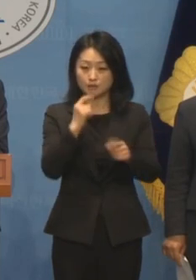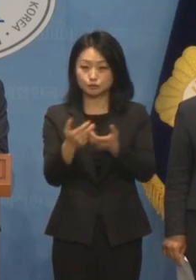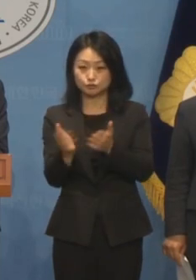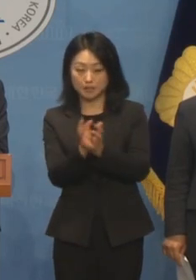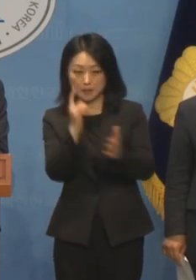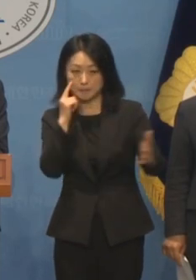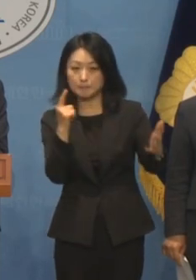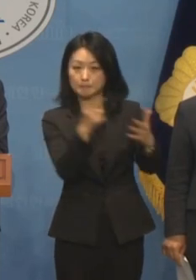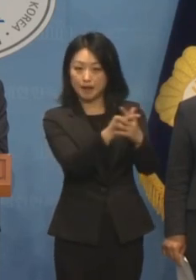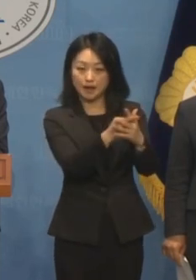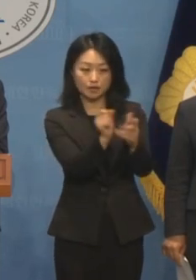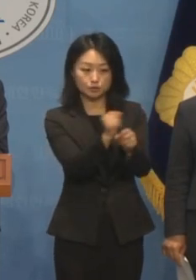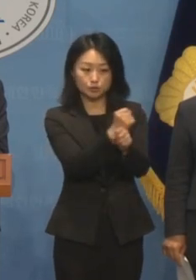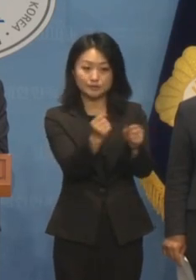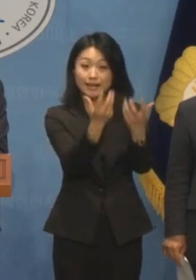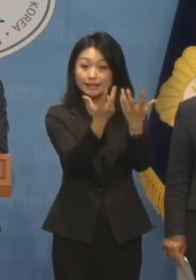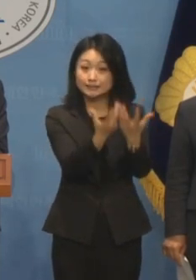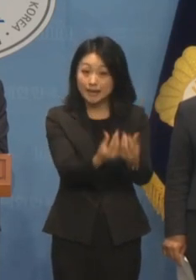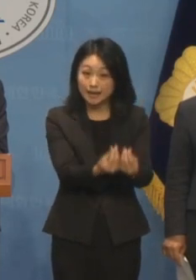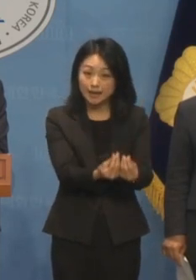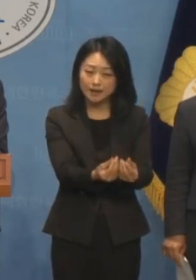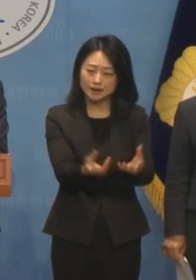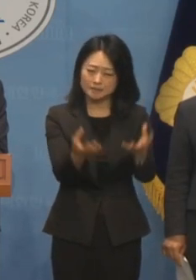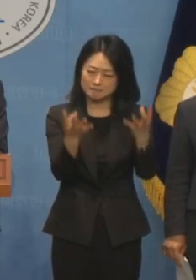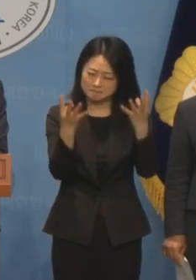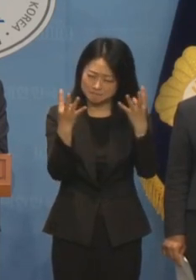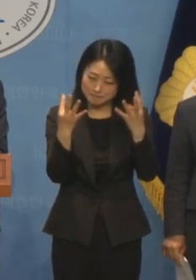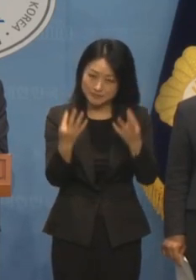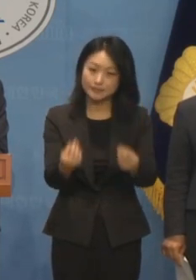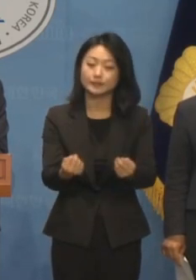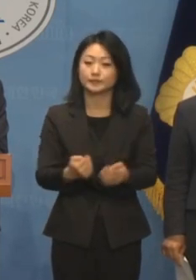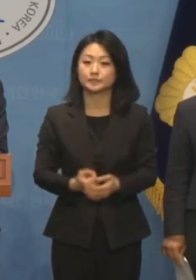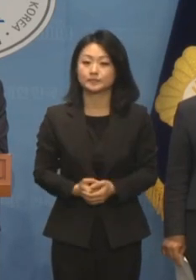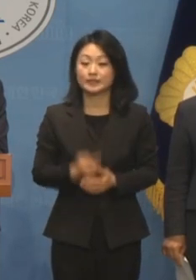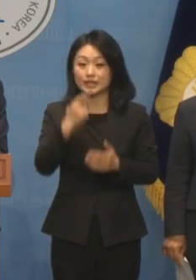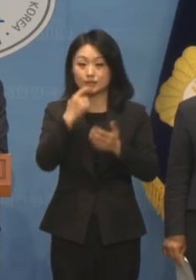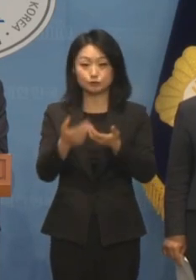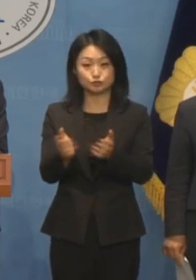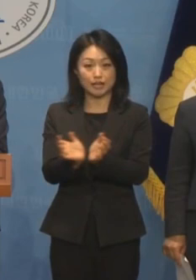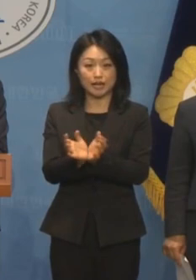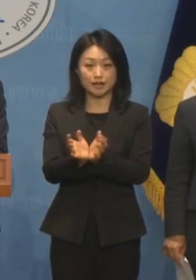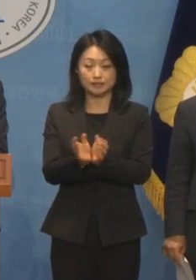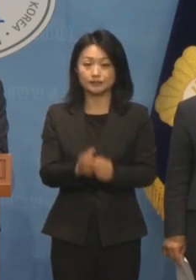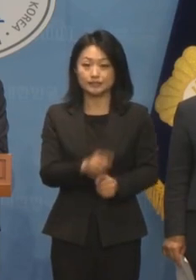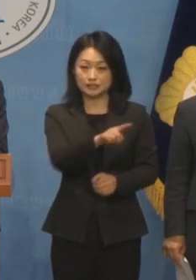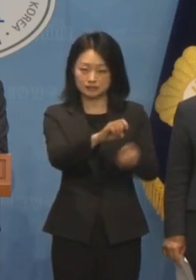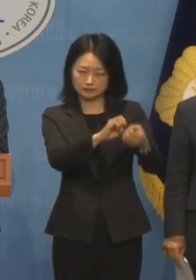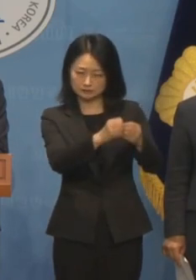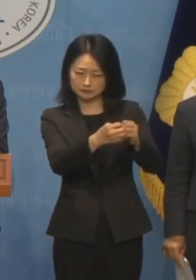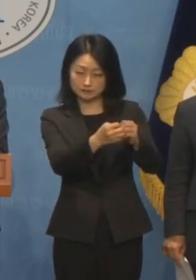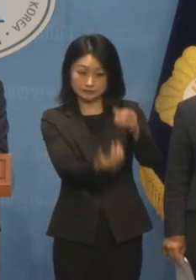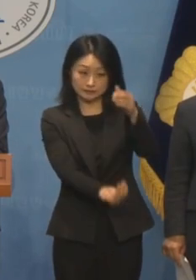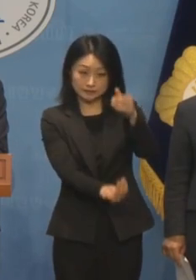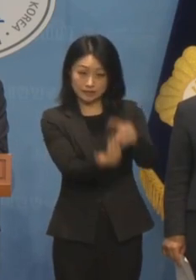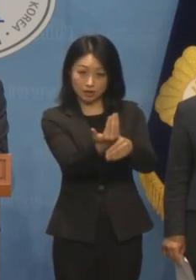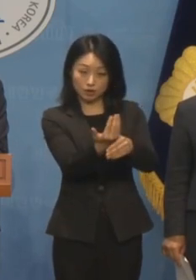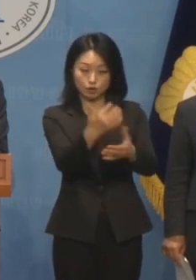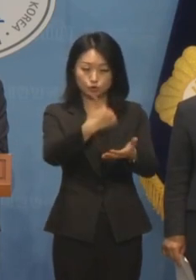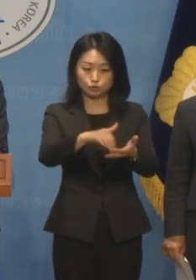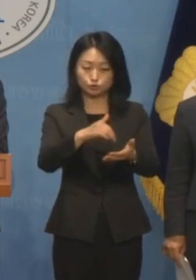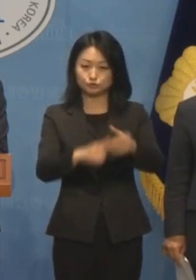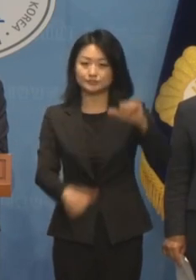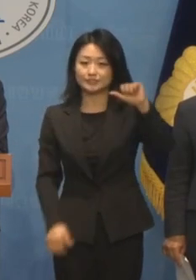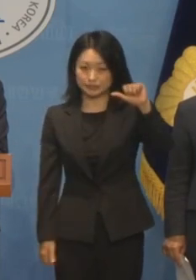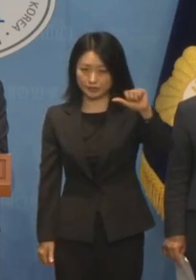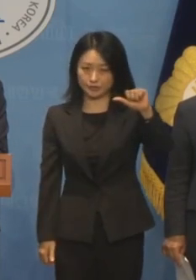파악한 사건 조작 사례도 부지기수입니다. 민주당은 사건 조작을 크게 5가지